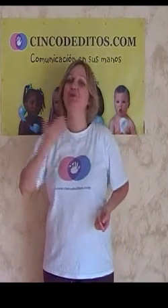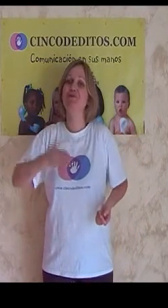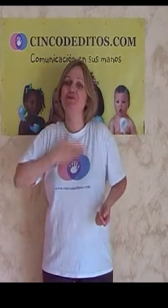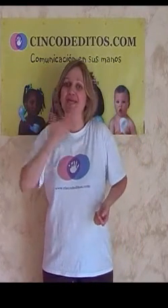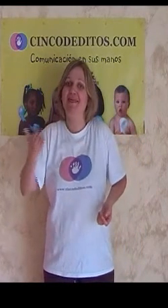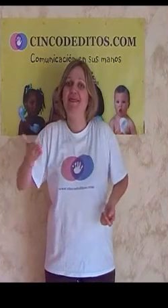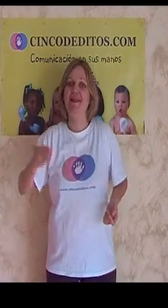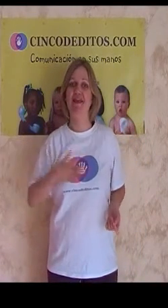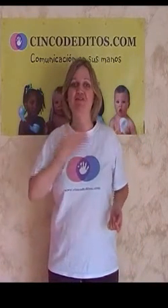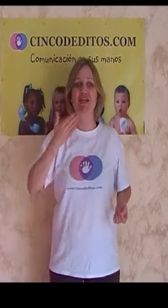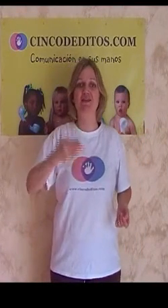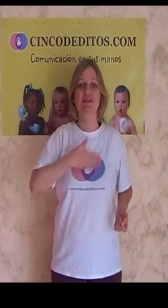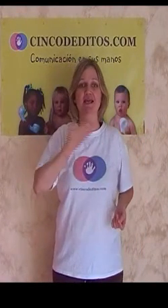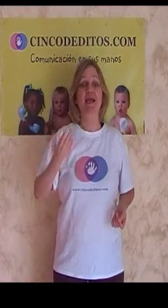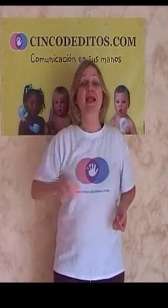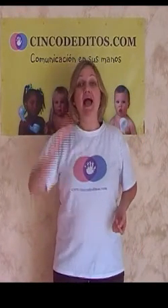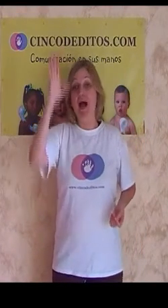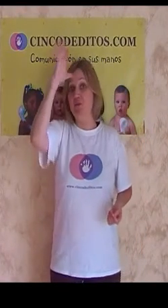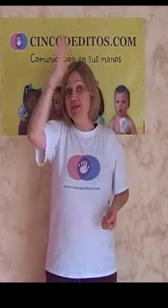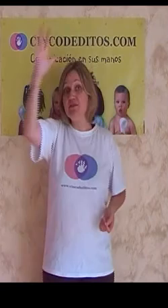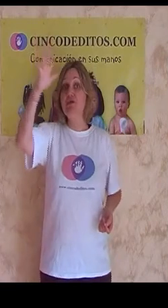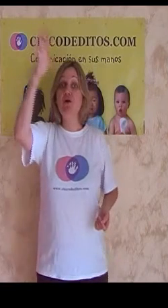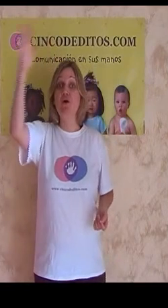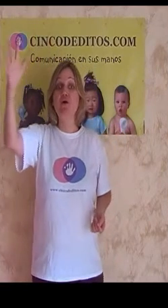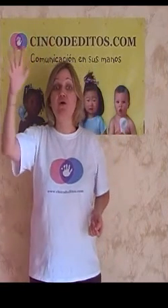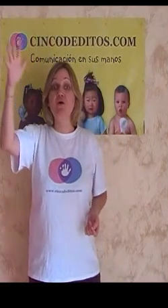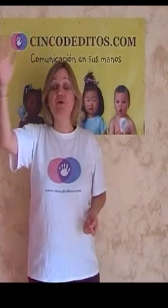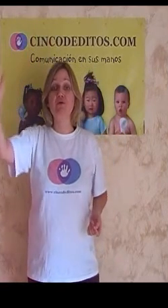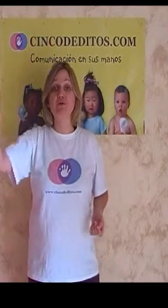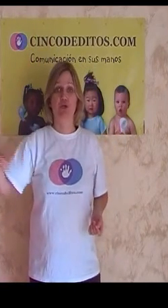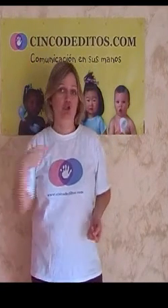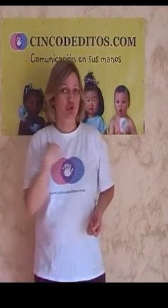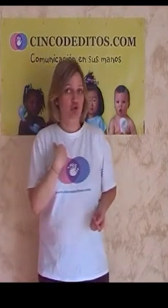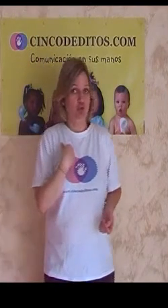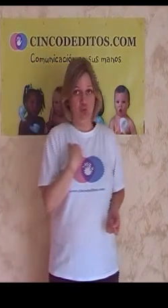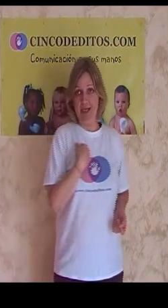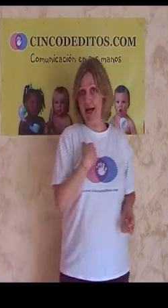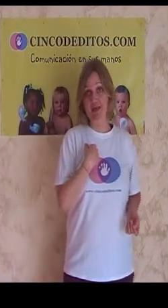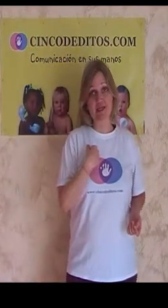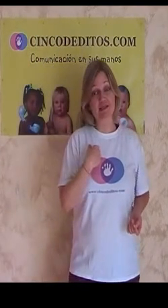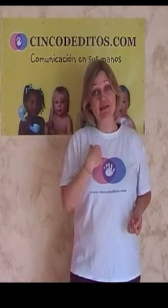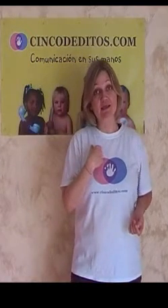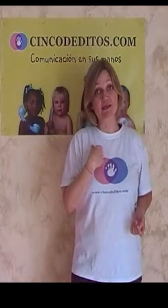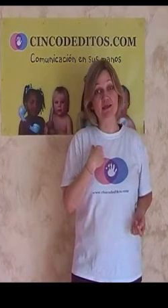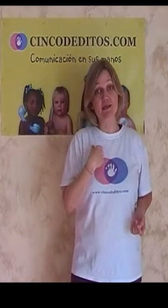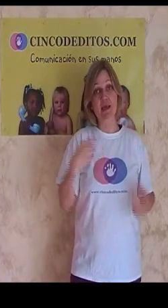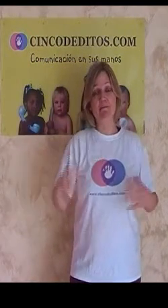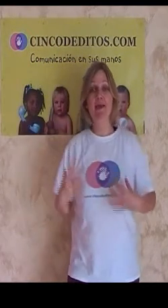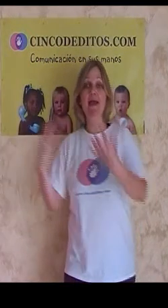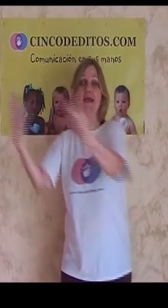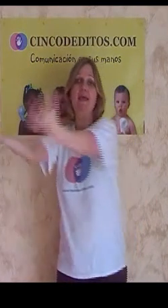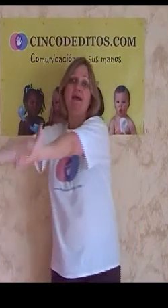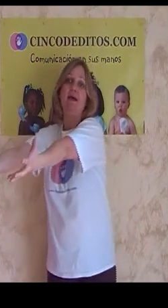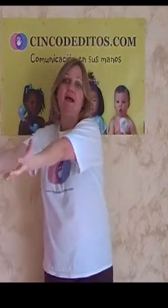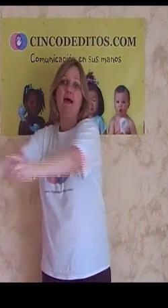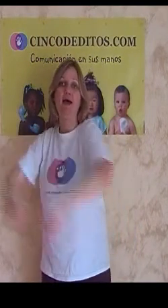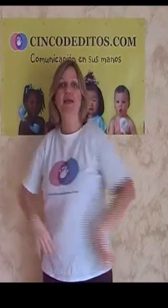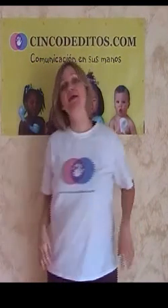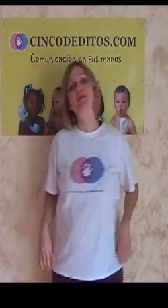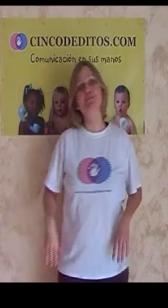Y ponemos con cara de alegría, feliz. Abuelito, yo nunca de ti me alejaré.